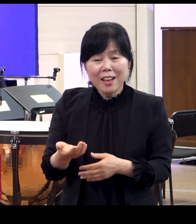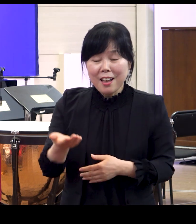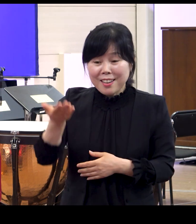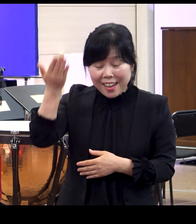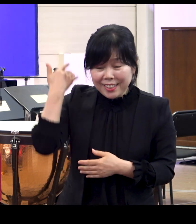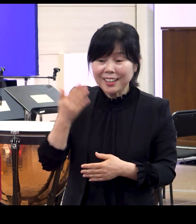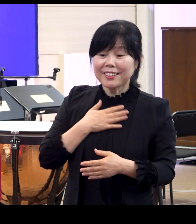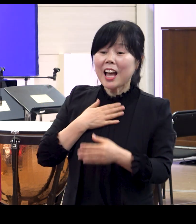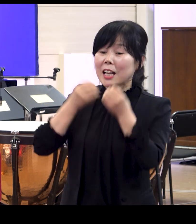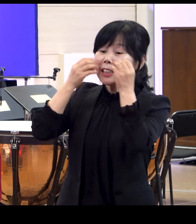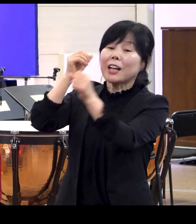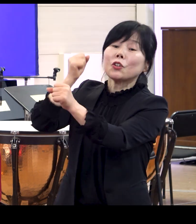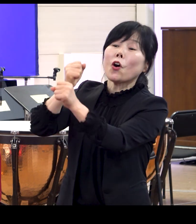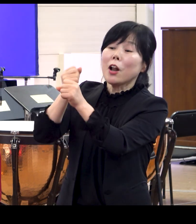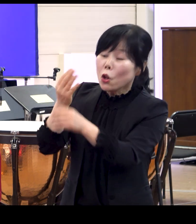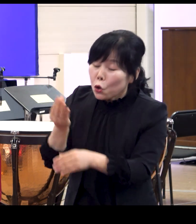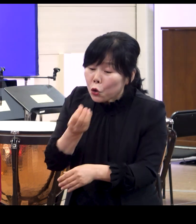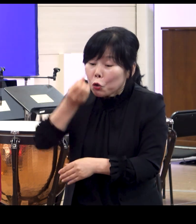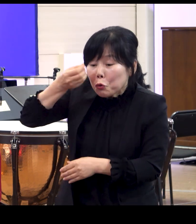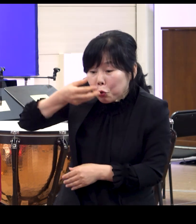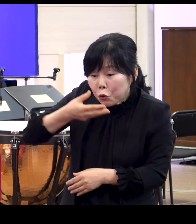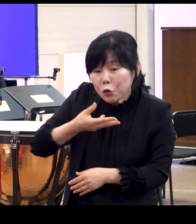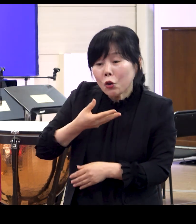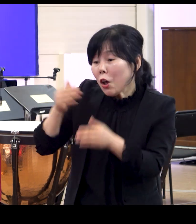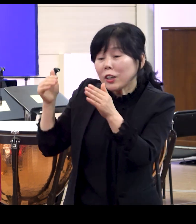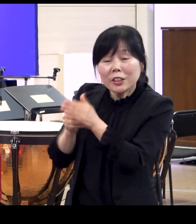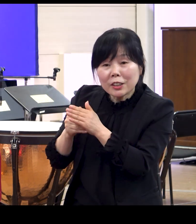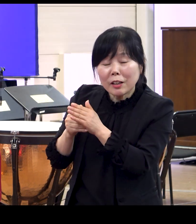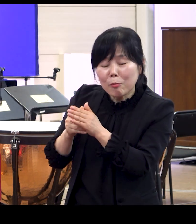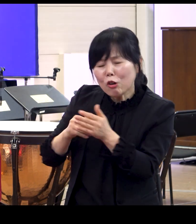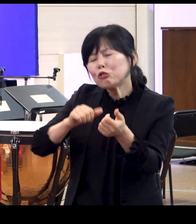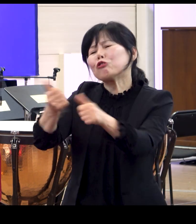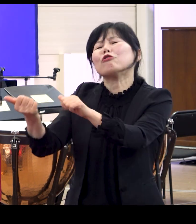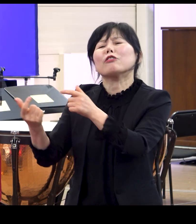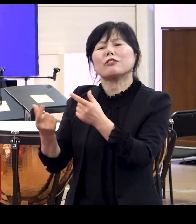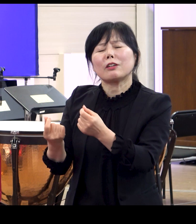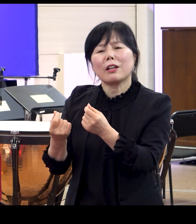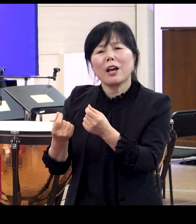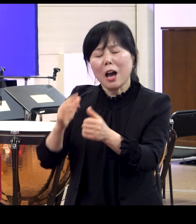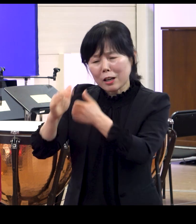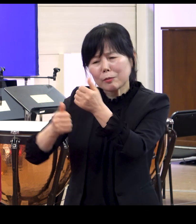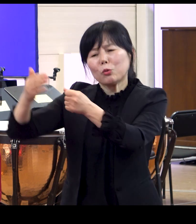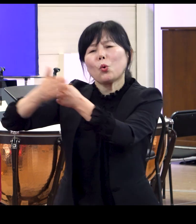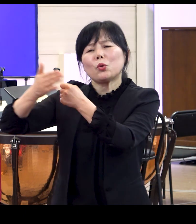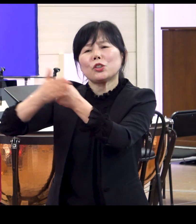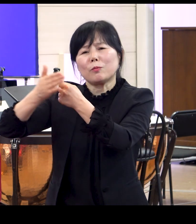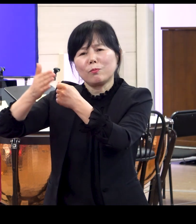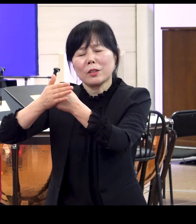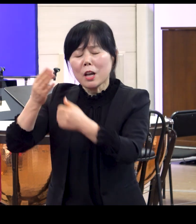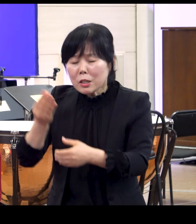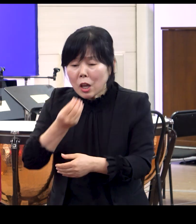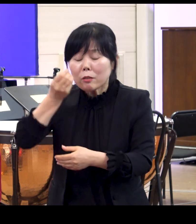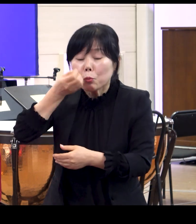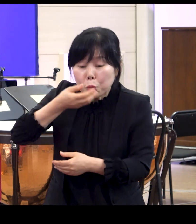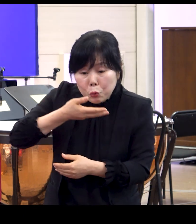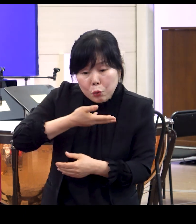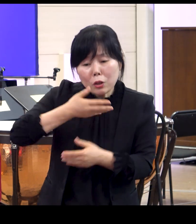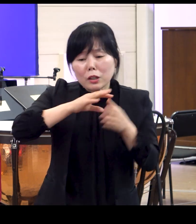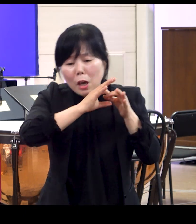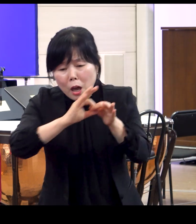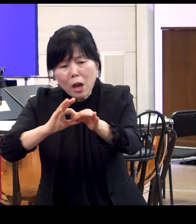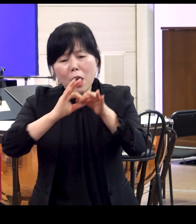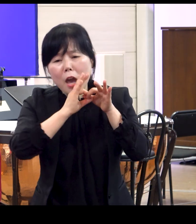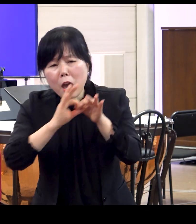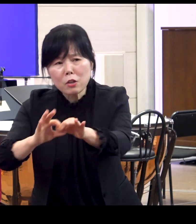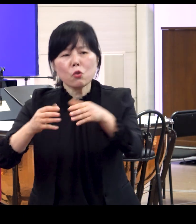있었다, 옛날 날 창조하셨다, 아니요, 그렇지 않아요. 히브리어는 그럴 수가 없어요. 역사가 계속 있는 거예요. 과거에